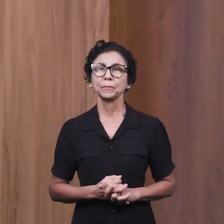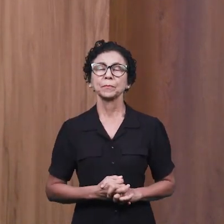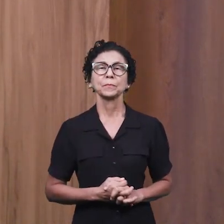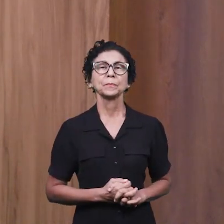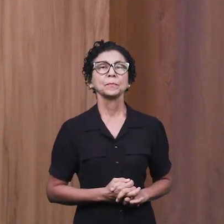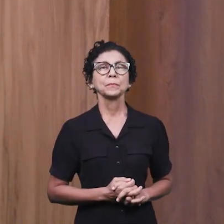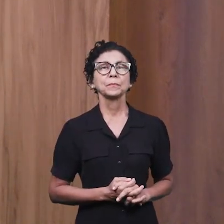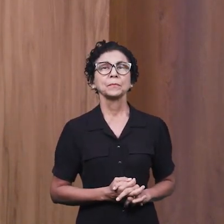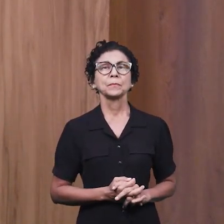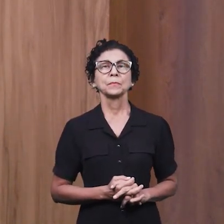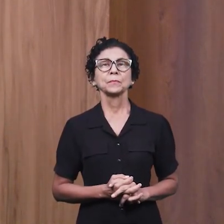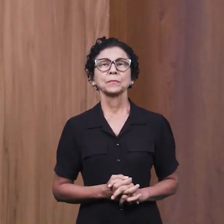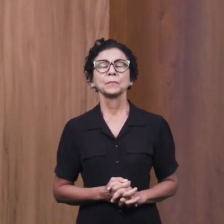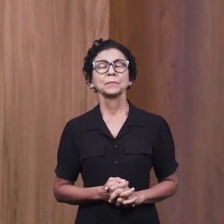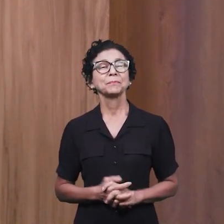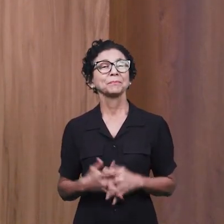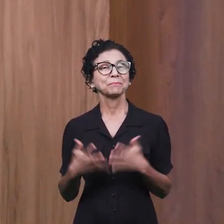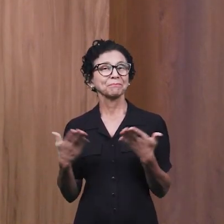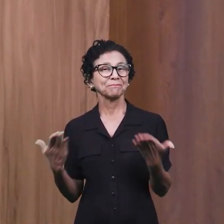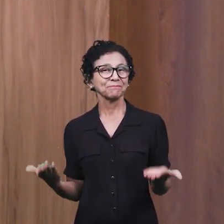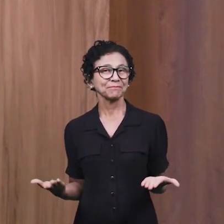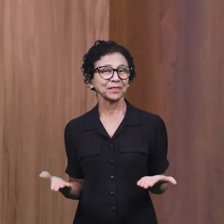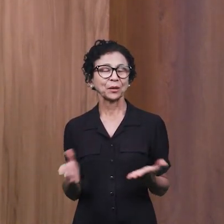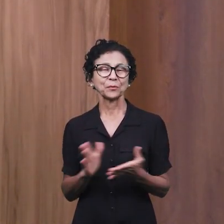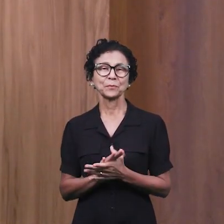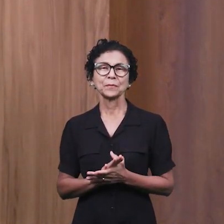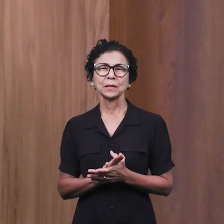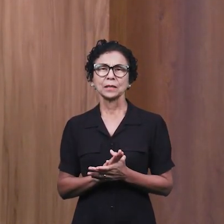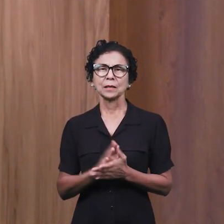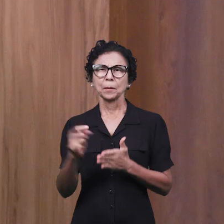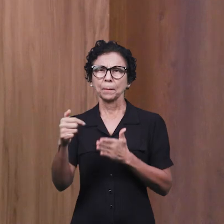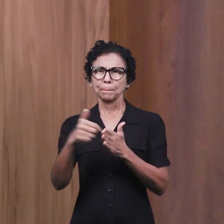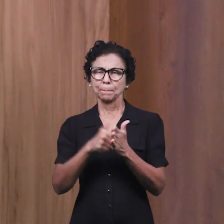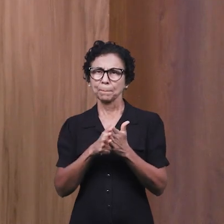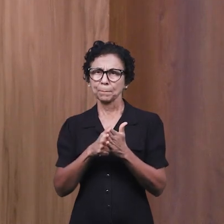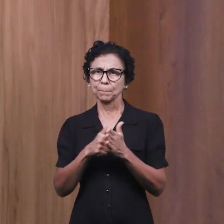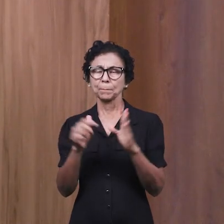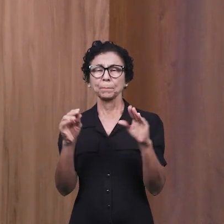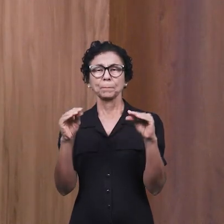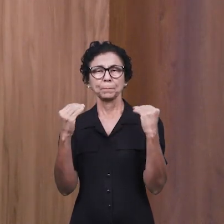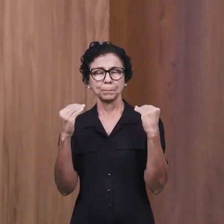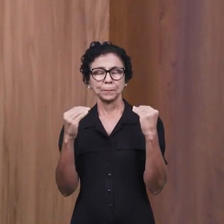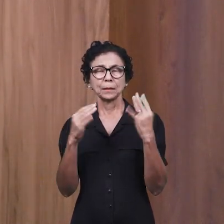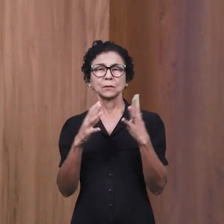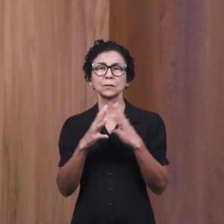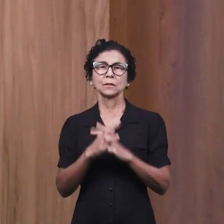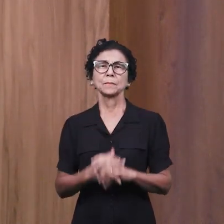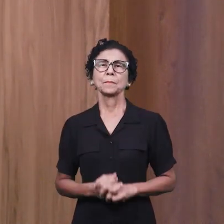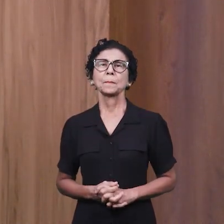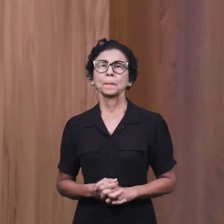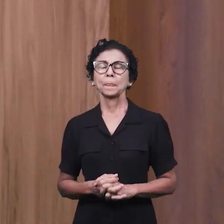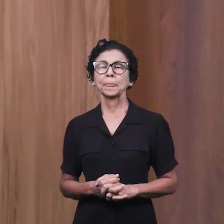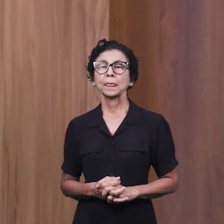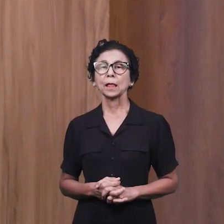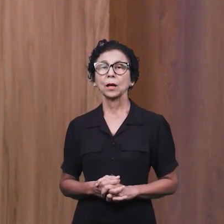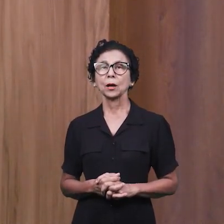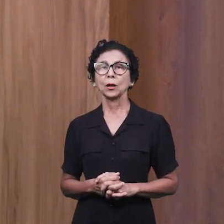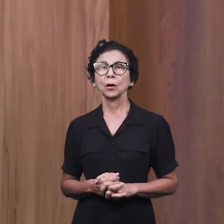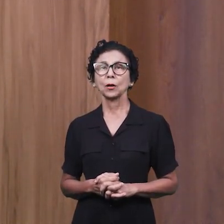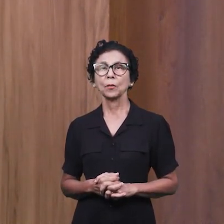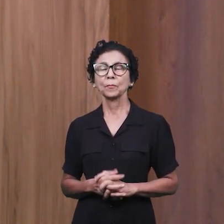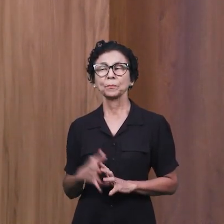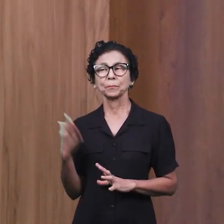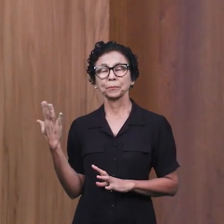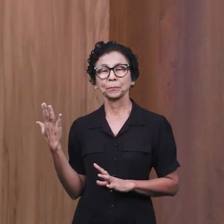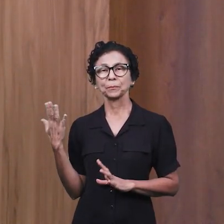Assistam tudo, nos acompanhem, mande a sua pergunta e siga os canais no Instagram,